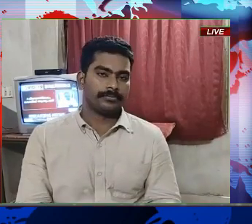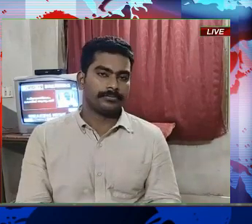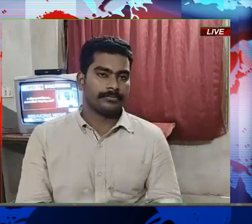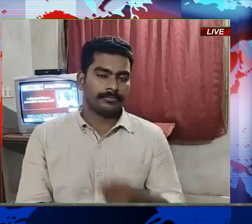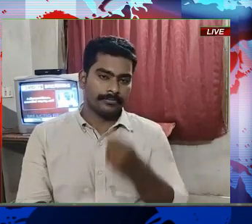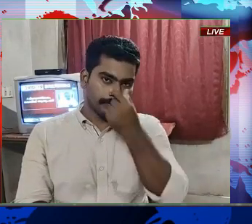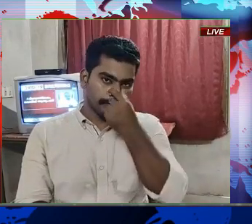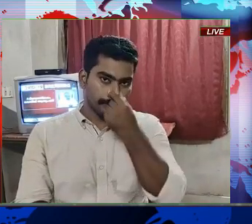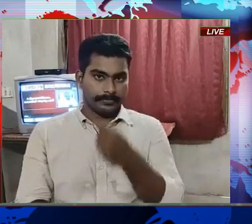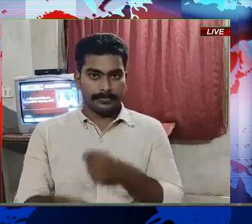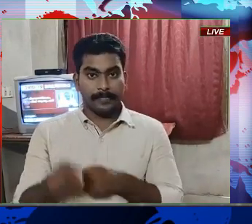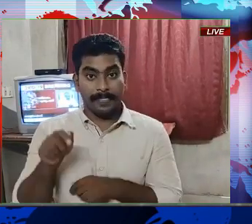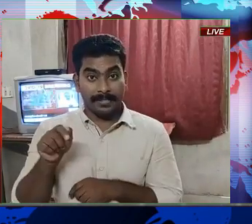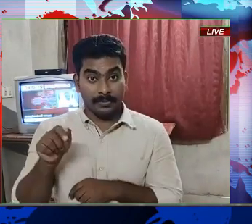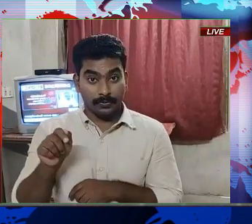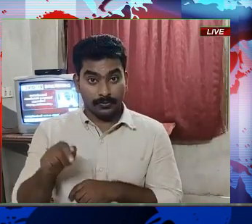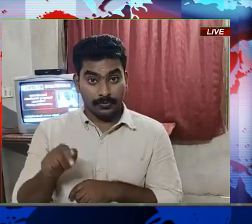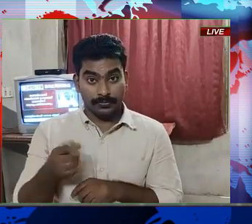കഴിഞ്ഞ ദിവസം